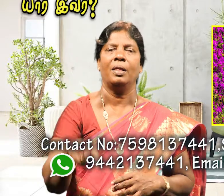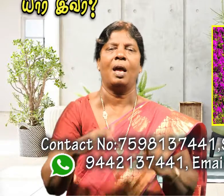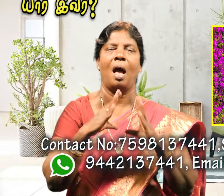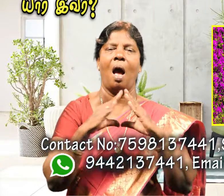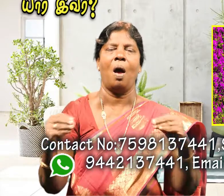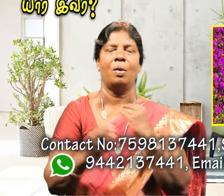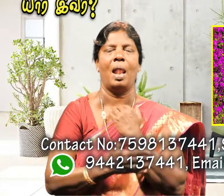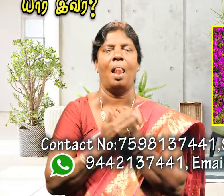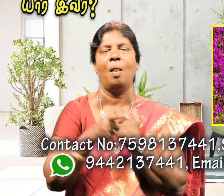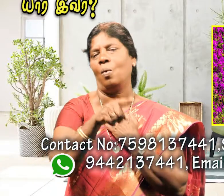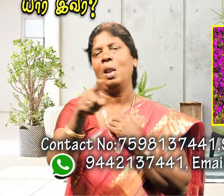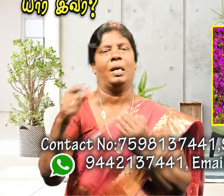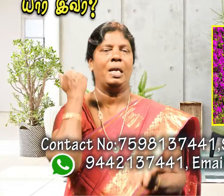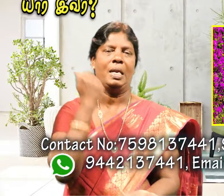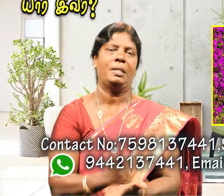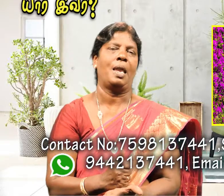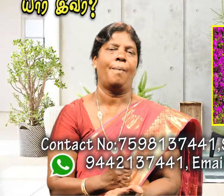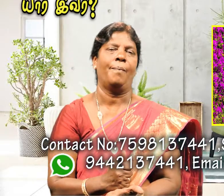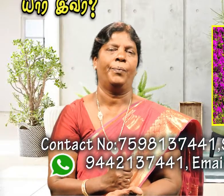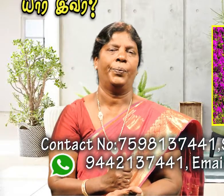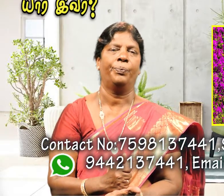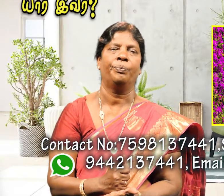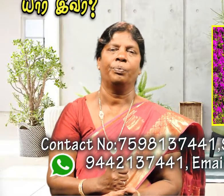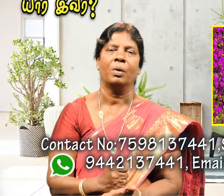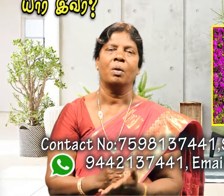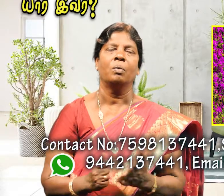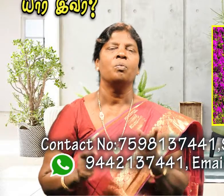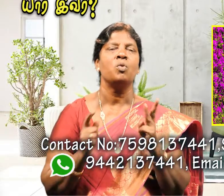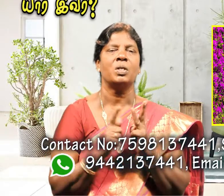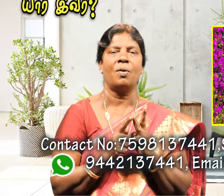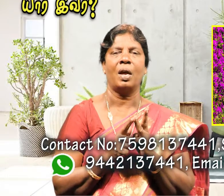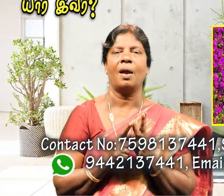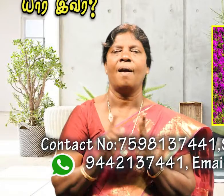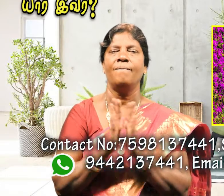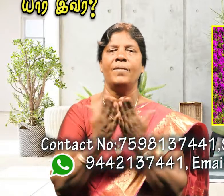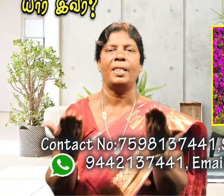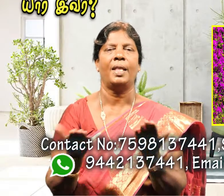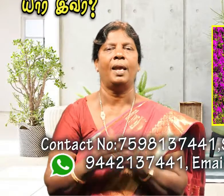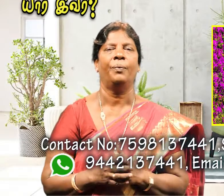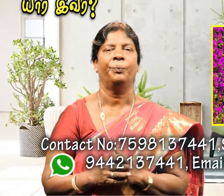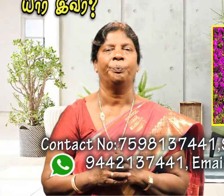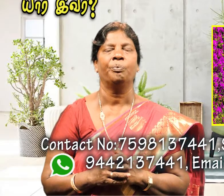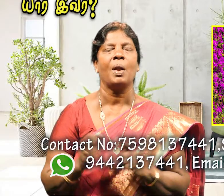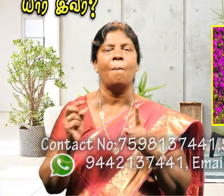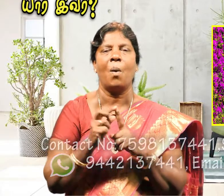அண்டை வாருங்கள், இந்த ஆறுதல் உங்களுக்கு நிச்சயம். மூன்றாவதாக இந்த வேத பகுதியில் பவுல்